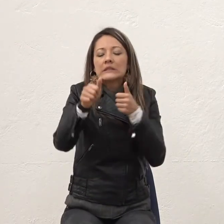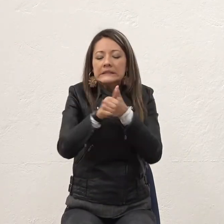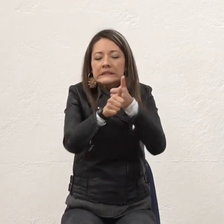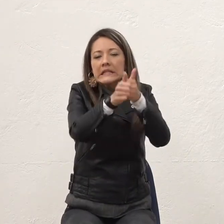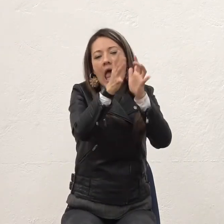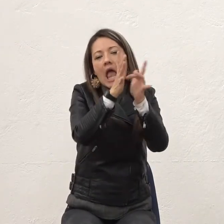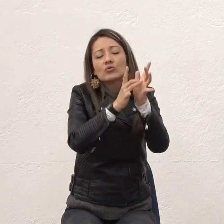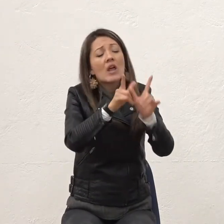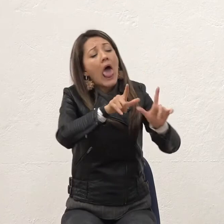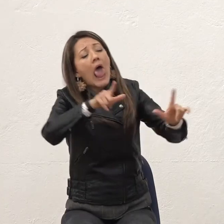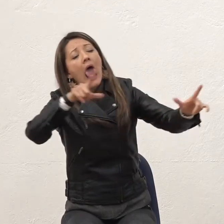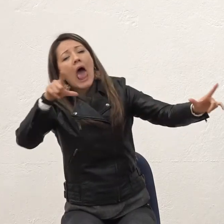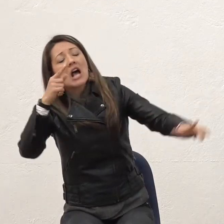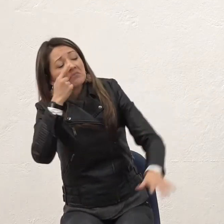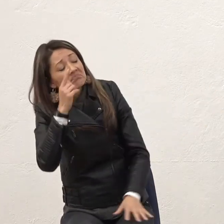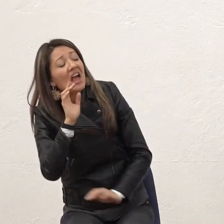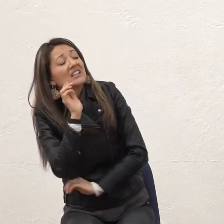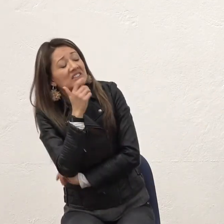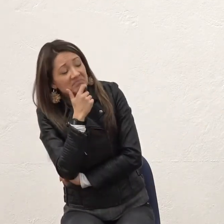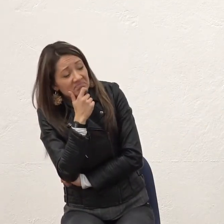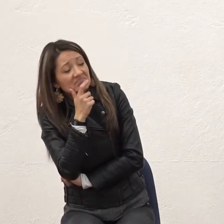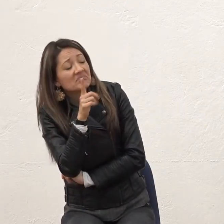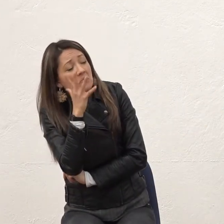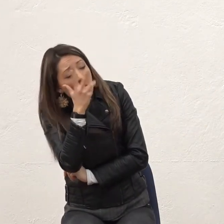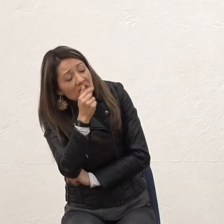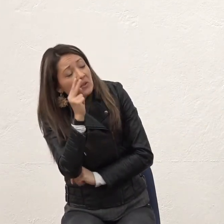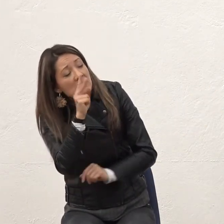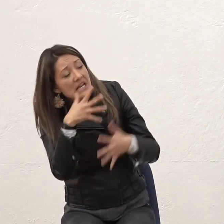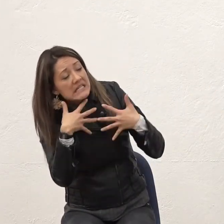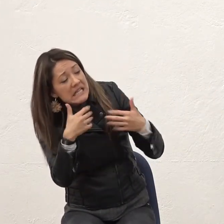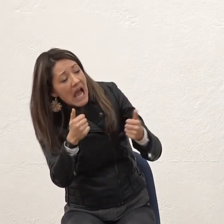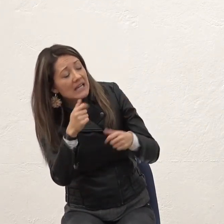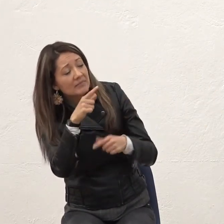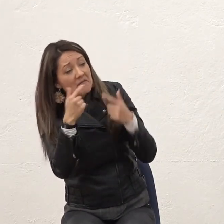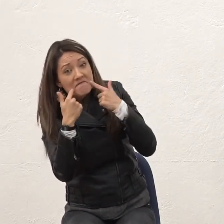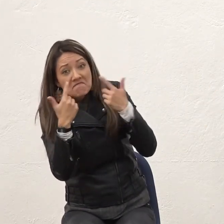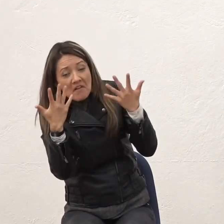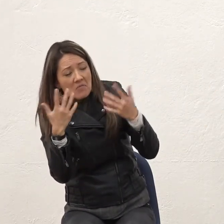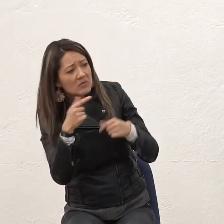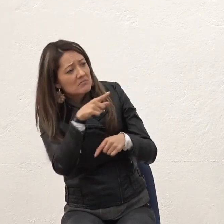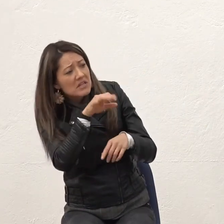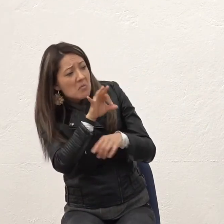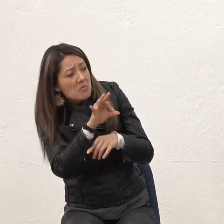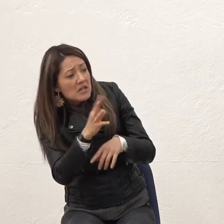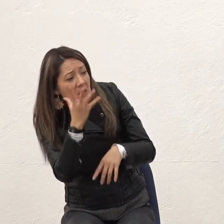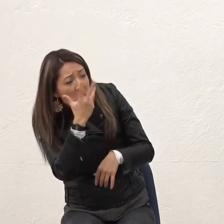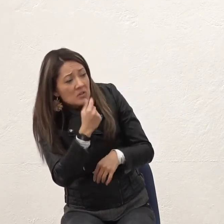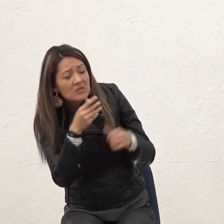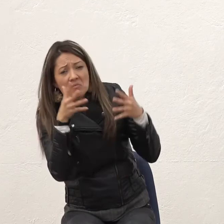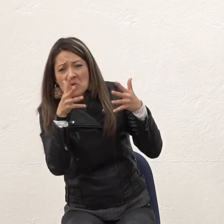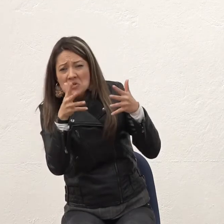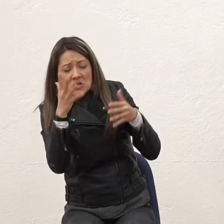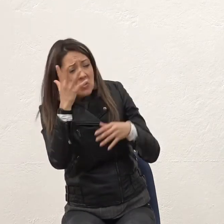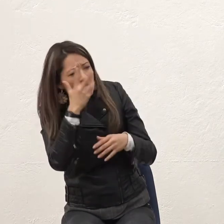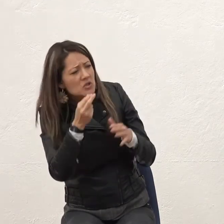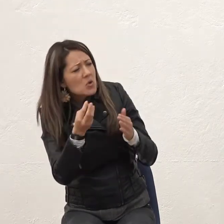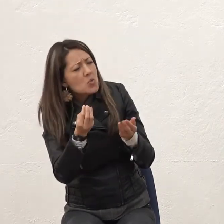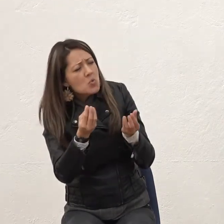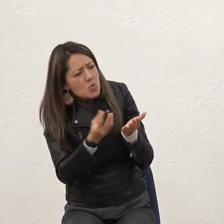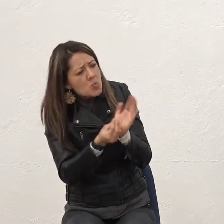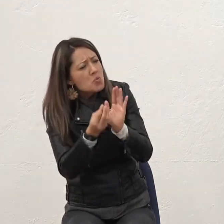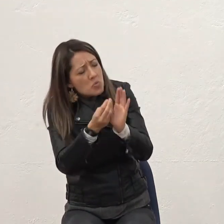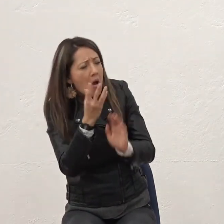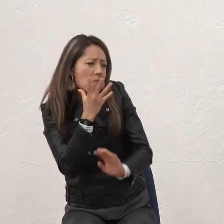lejos? No más. Ay, sí, mire cómo sanan. Ay, en la iglesia, cómo predican y cómo enseñan en los grupos